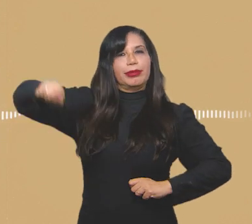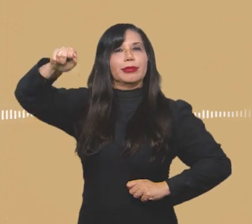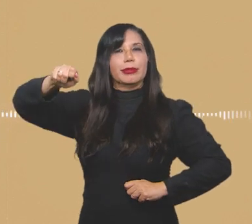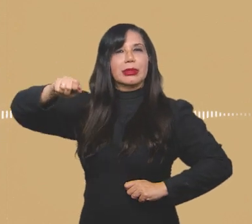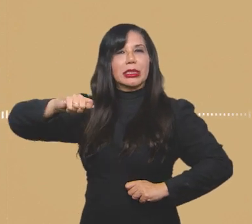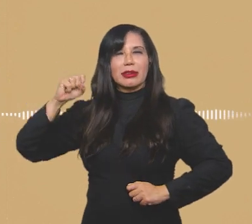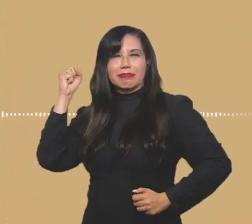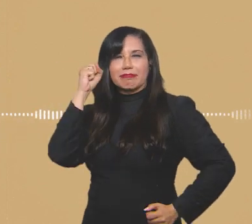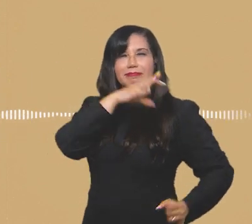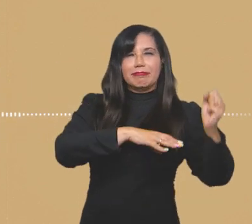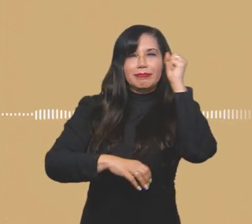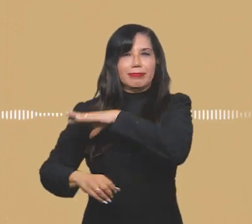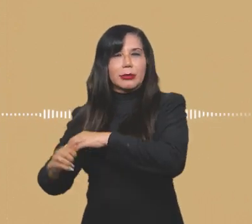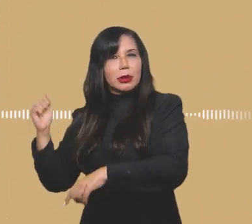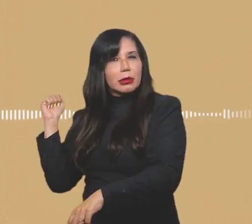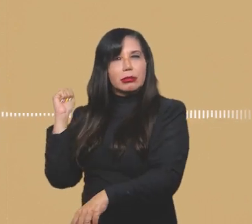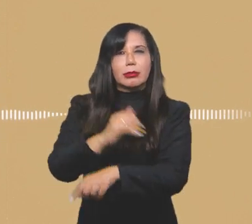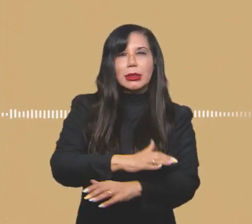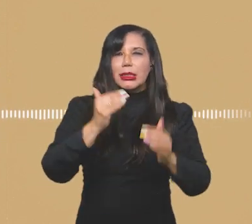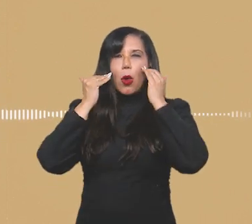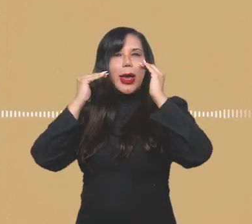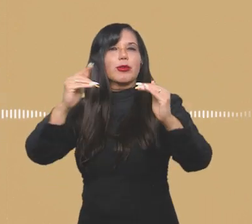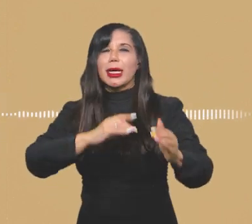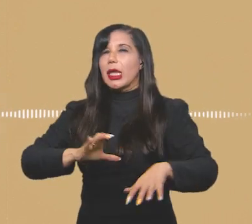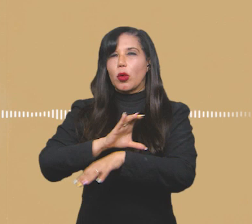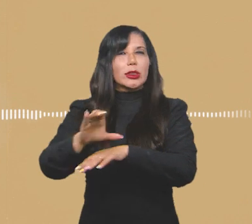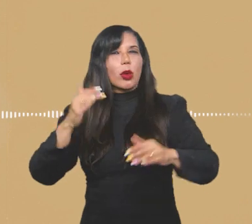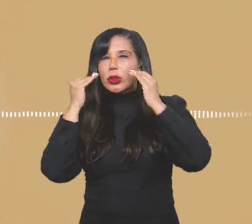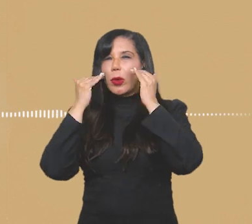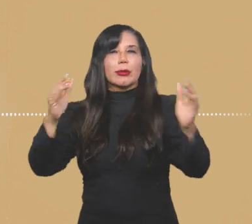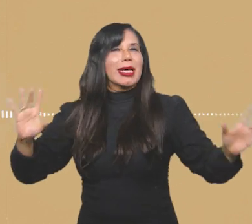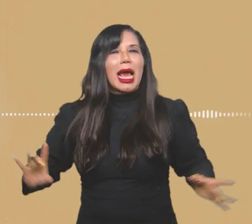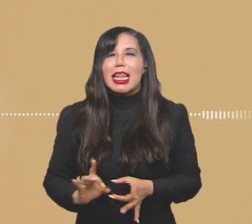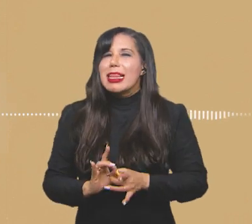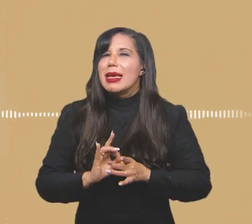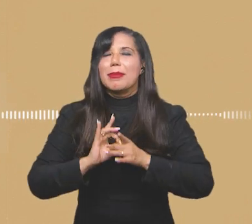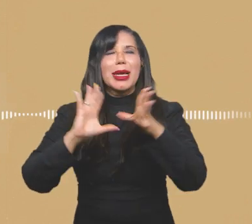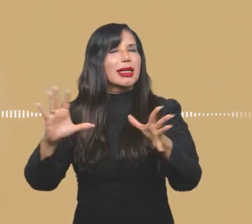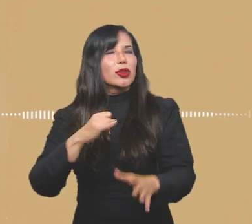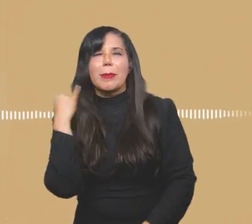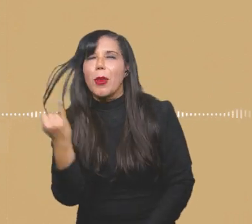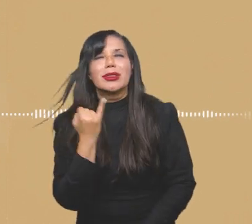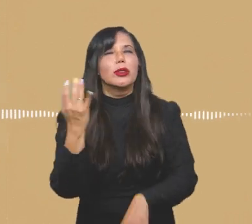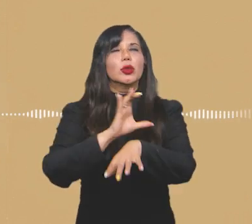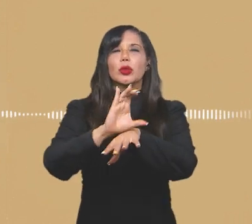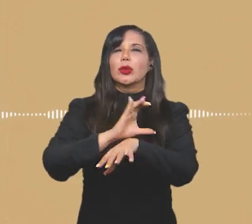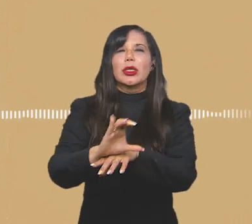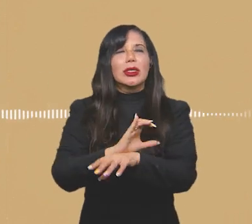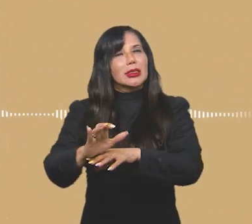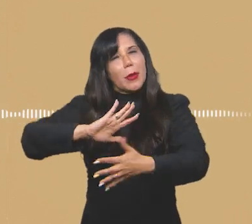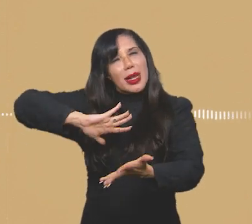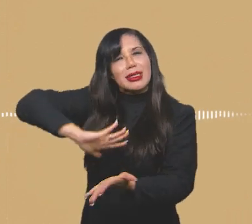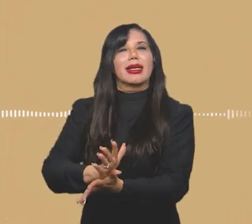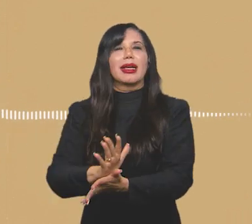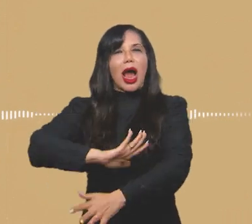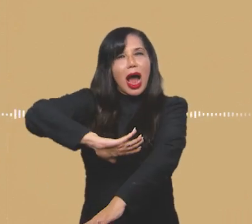dando profundos golpes na Constituição, na liberdade e em tudo que há de mais sagrado no enjeitado